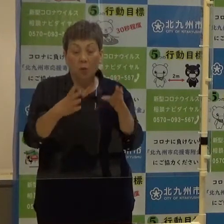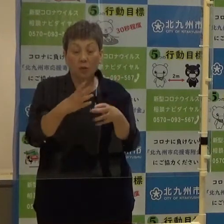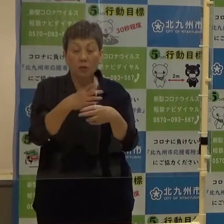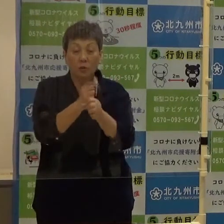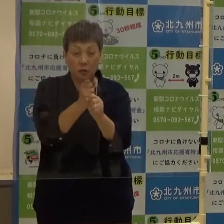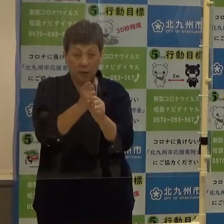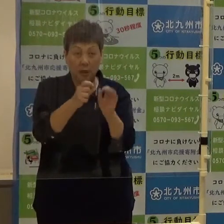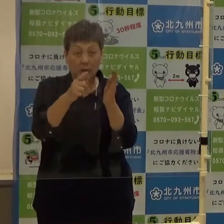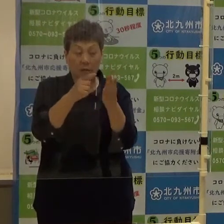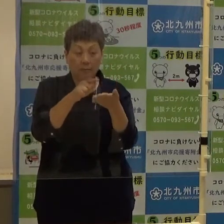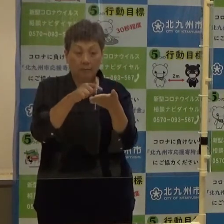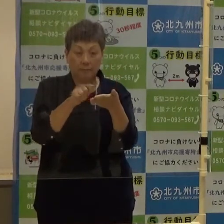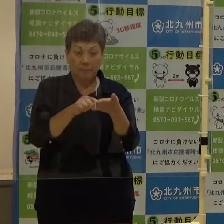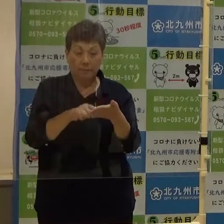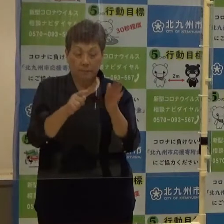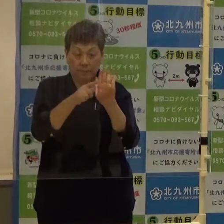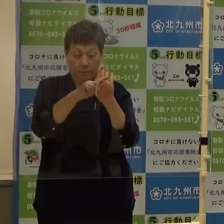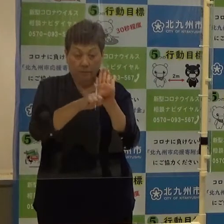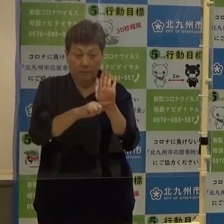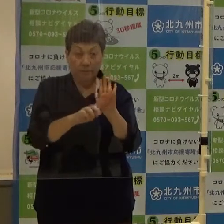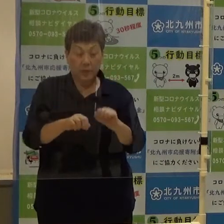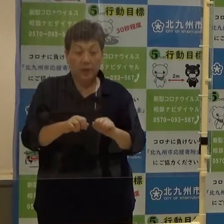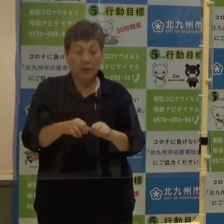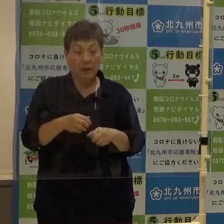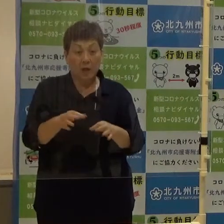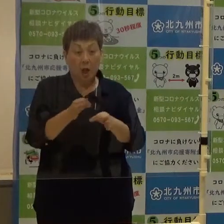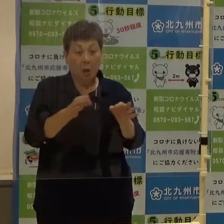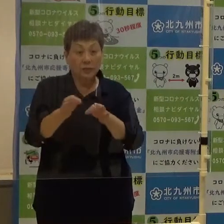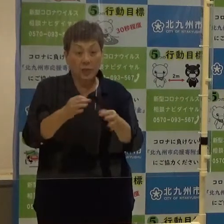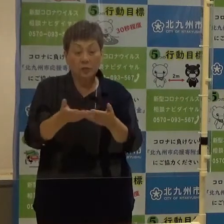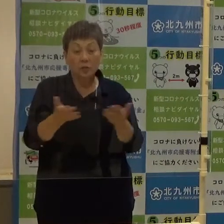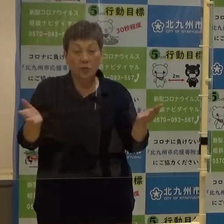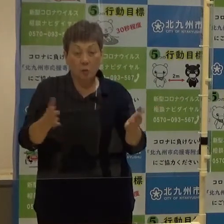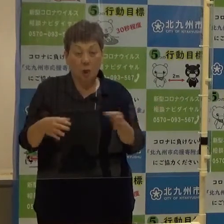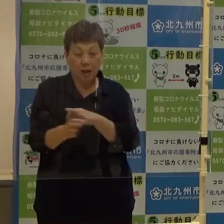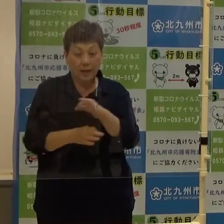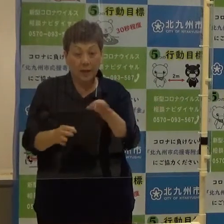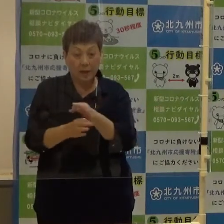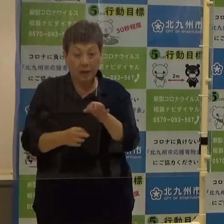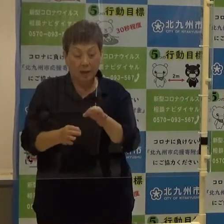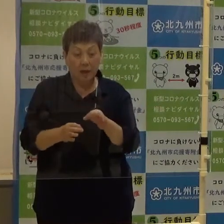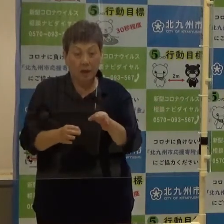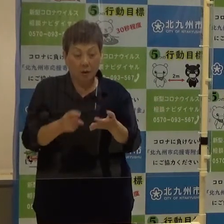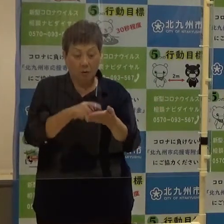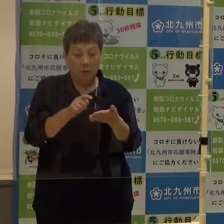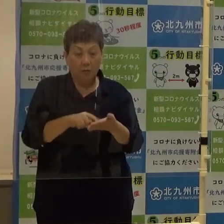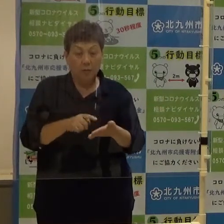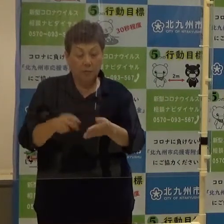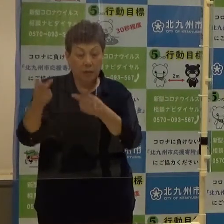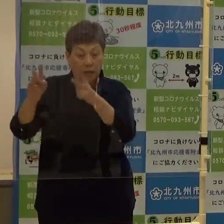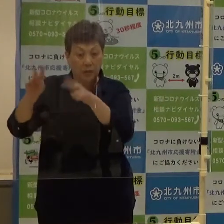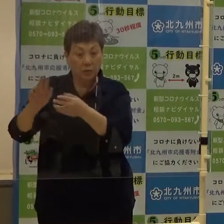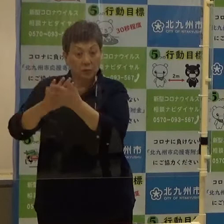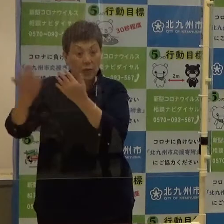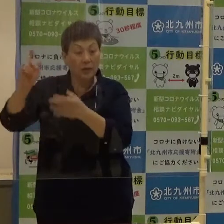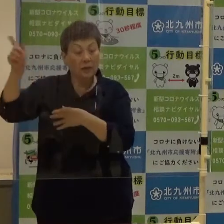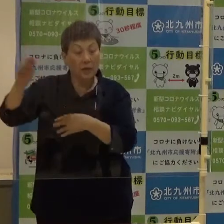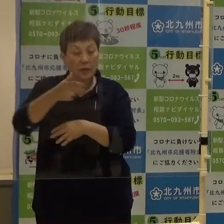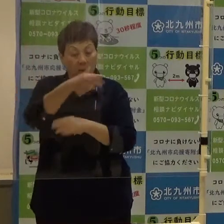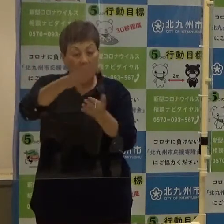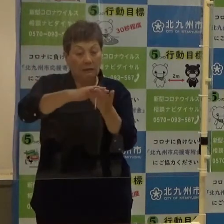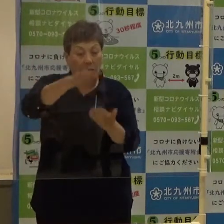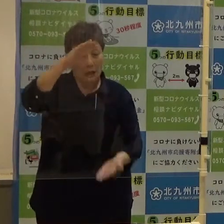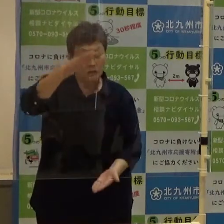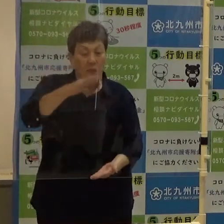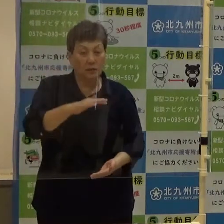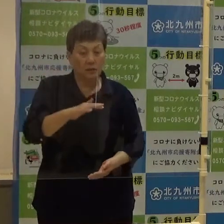。おそらく飲食店の経営者はこうしたことをチェックしながら広島県でたくさんの項目について配